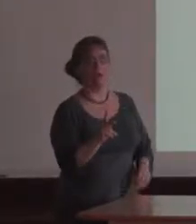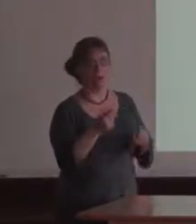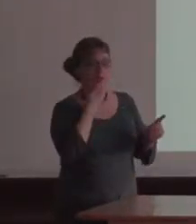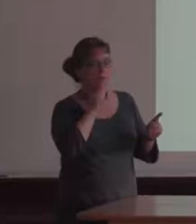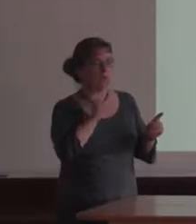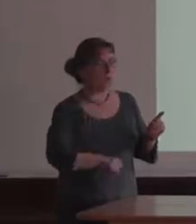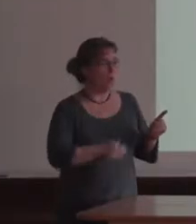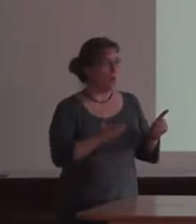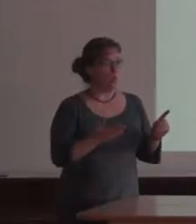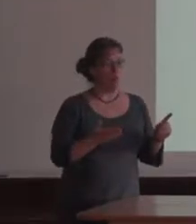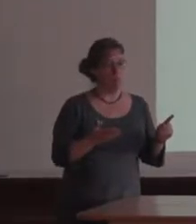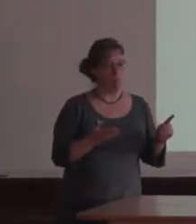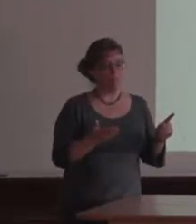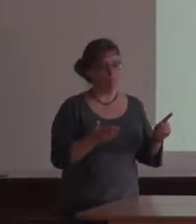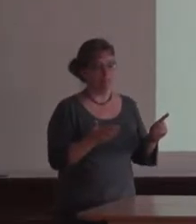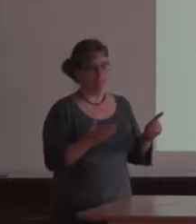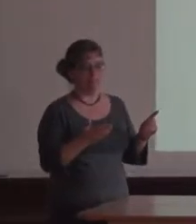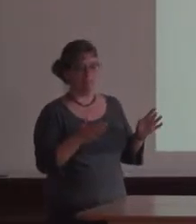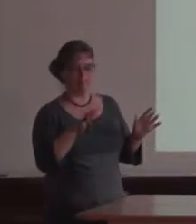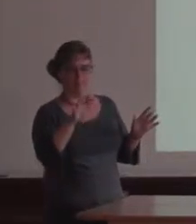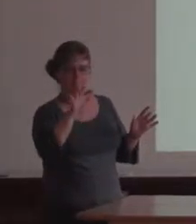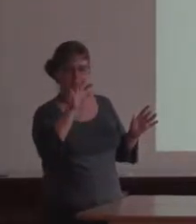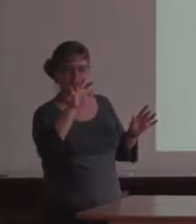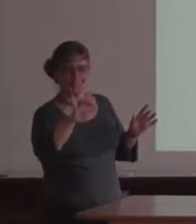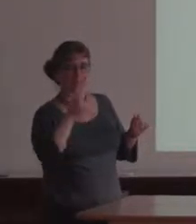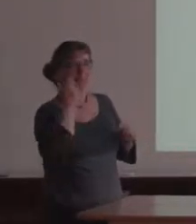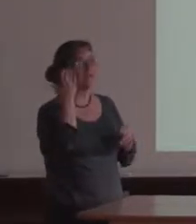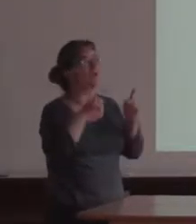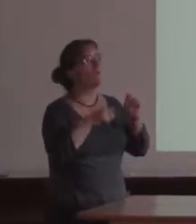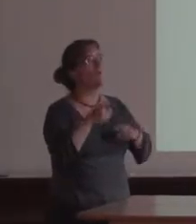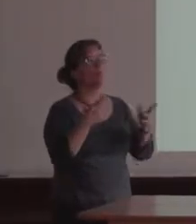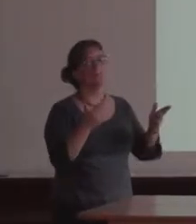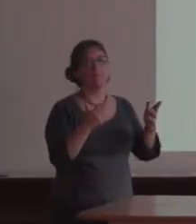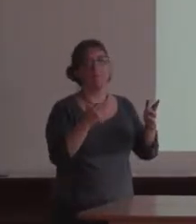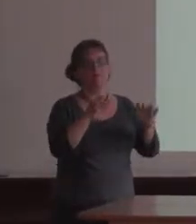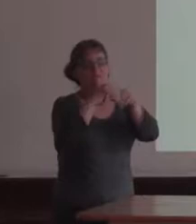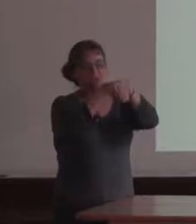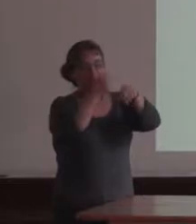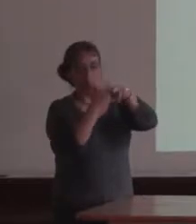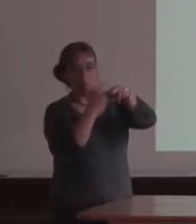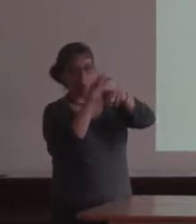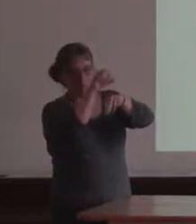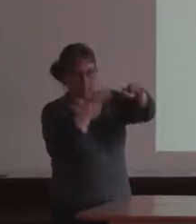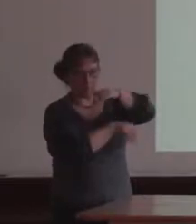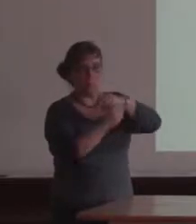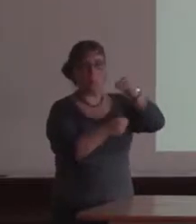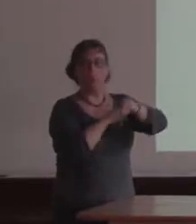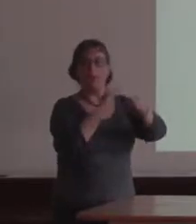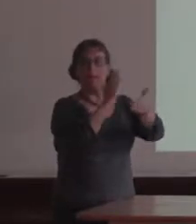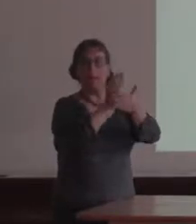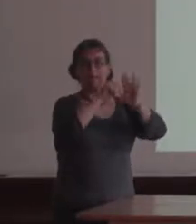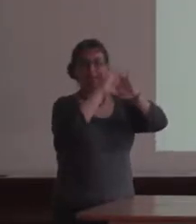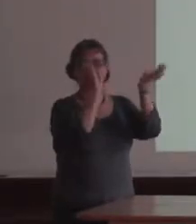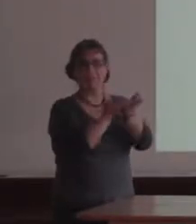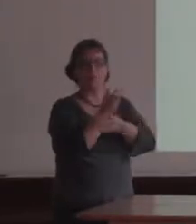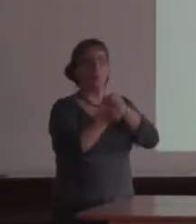motif, un bout de texte qui va être soit dans le nom du fichier de test, soit dans le nom de la classe ou dans le nom de la fonction